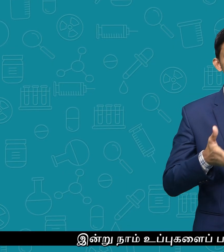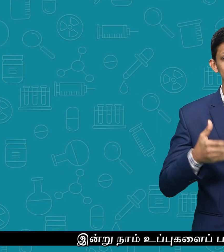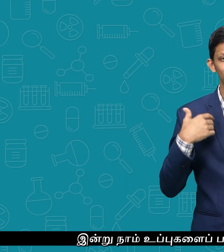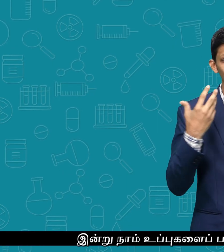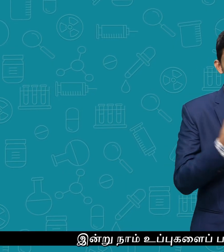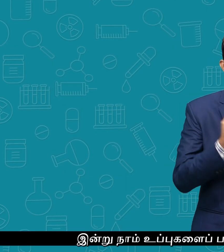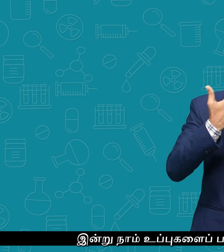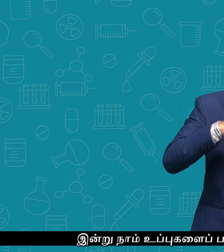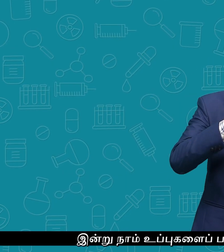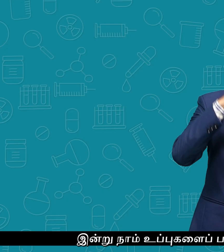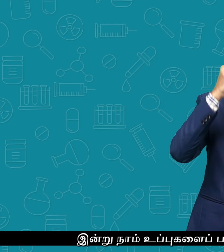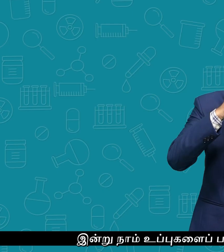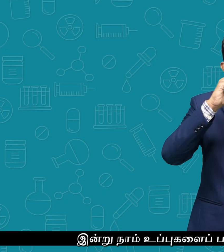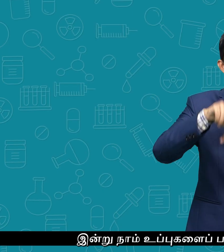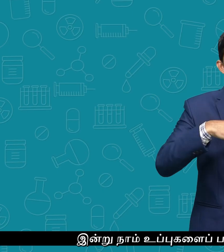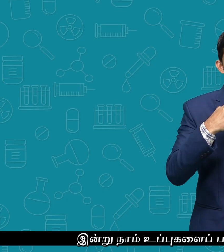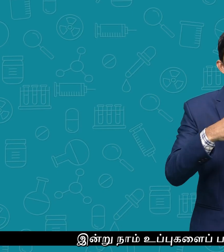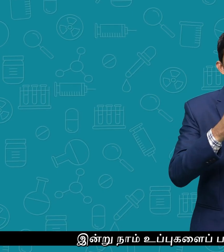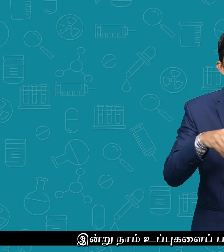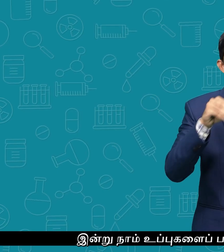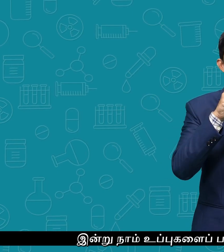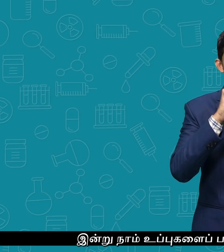இன்று நாம் உப்புகளை பற்றி மேலும் அறிந்து கொள்வோம்.